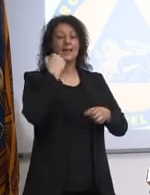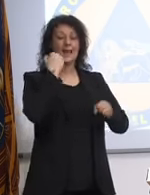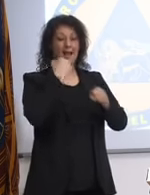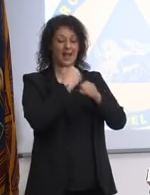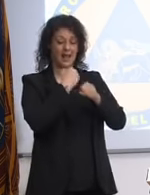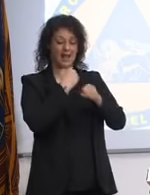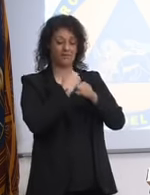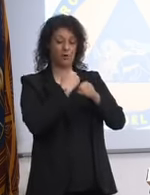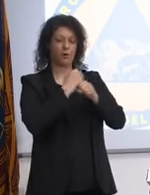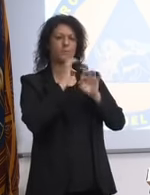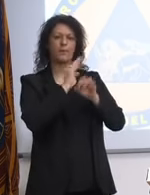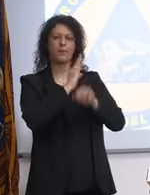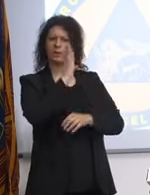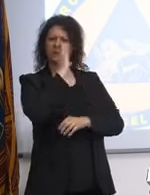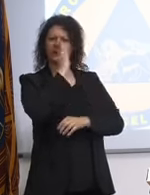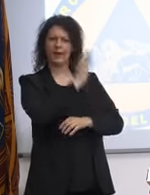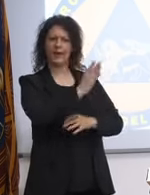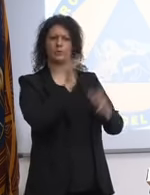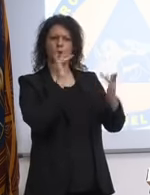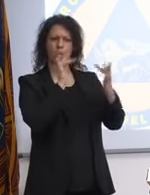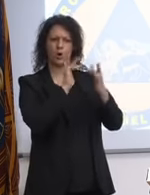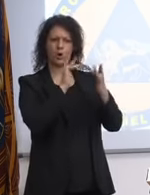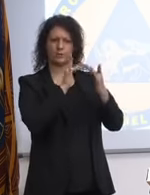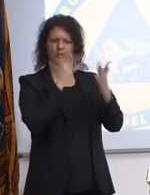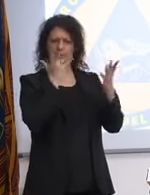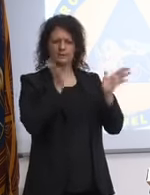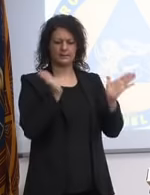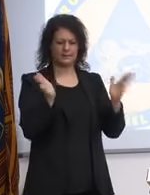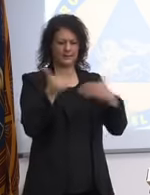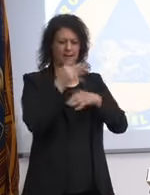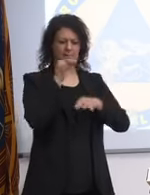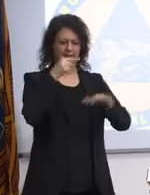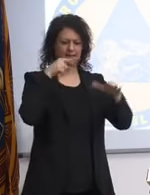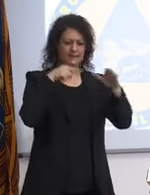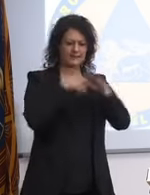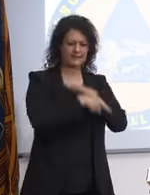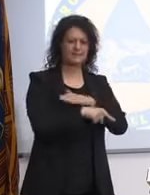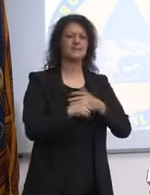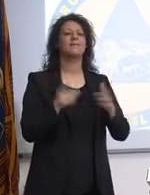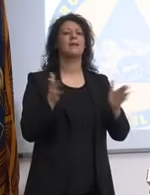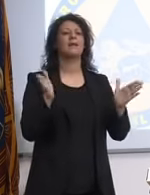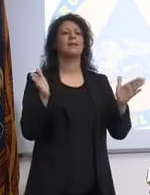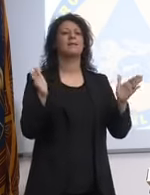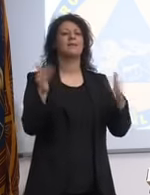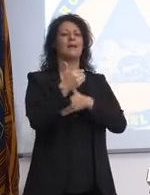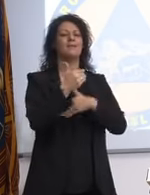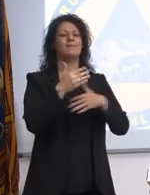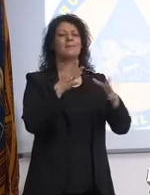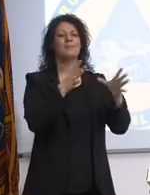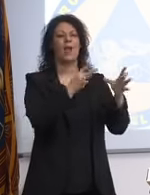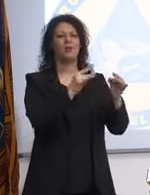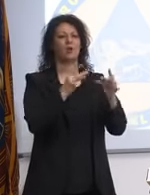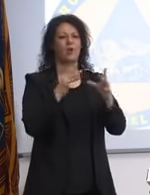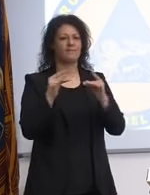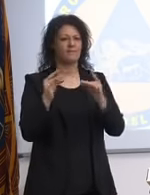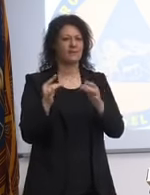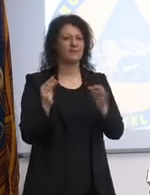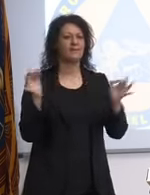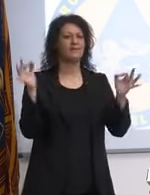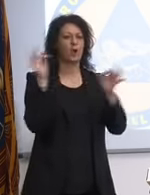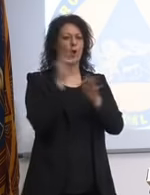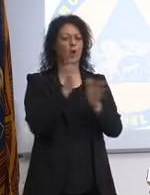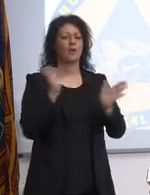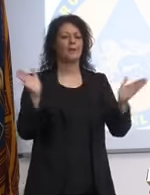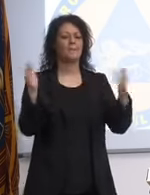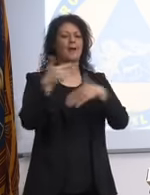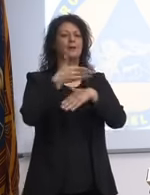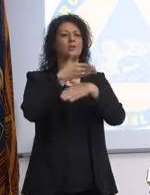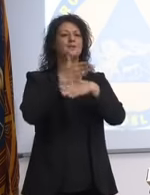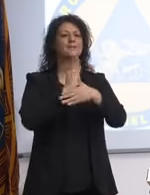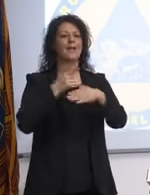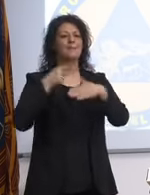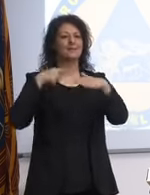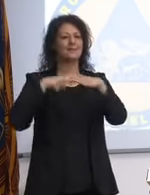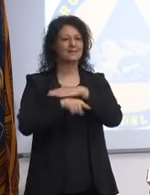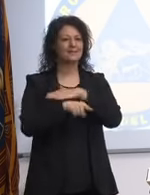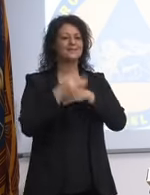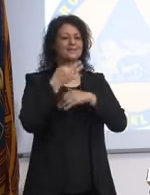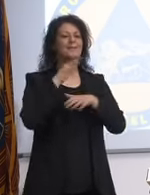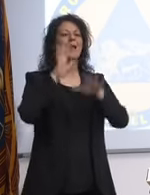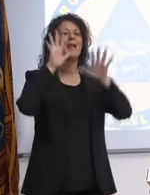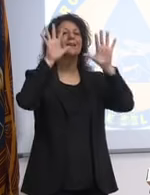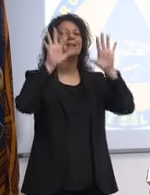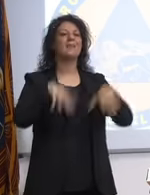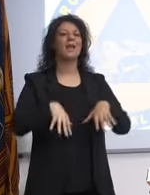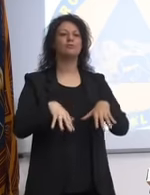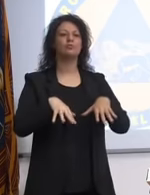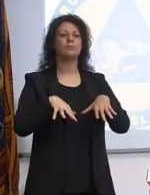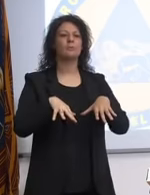nelle terapie intensive, nelle malattie infettive, nelle semi-intensive, quindi abbiamo testato i 10.000 medici